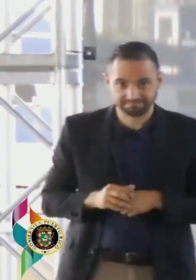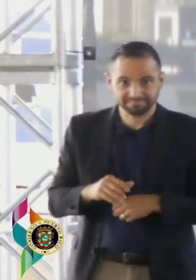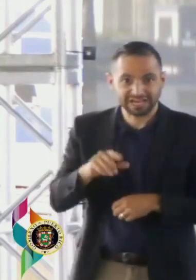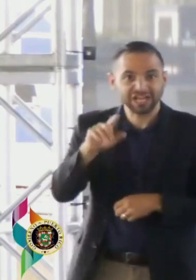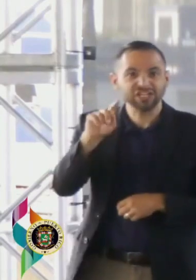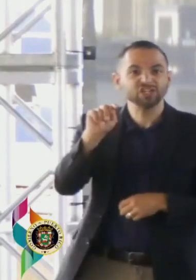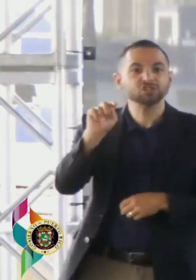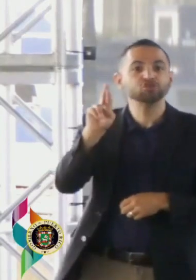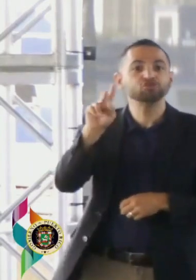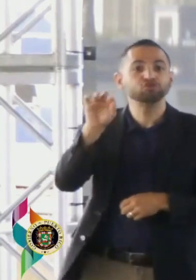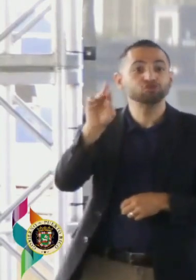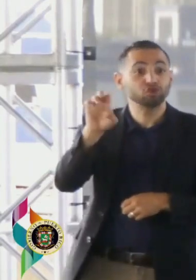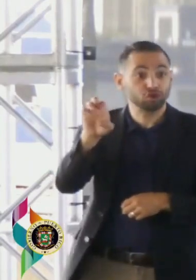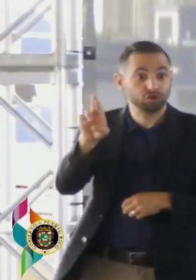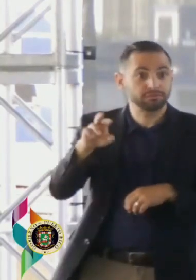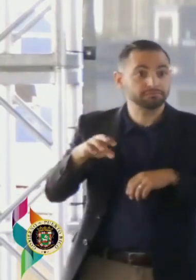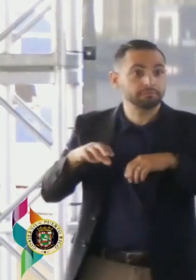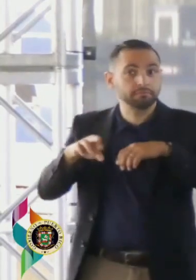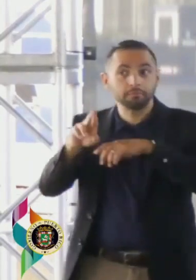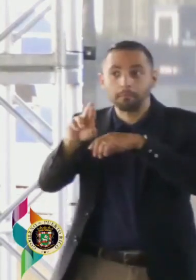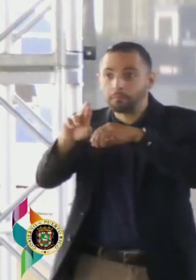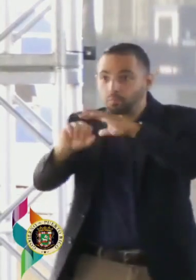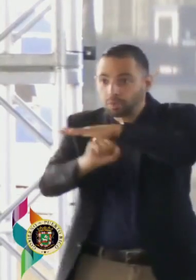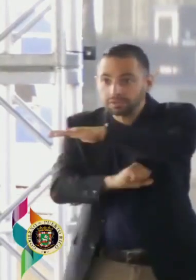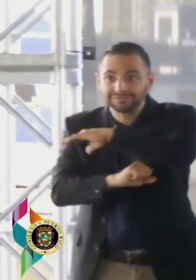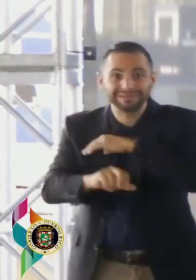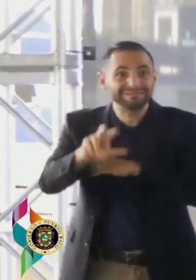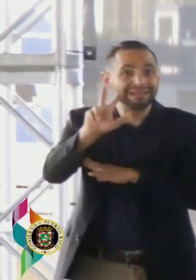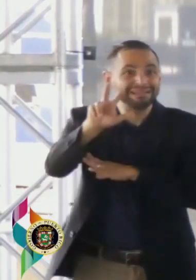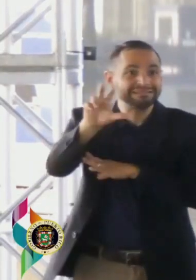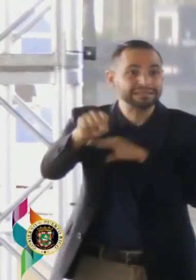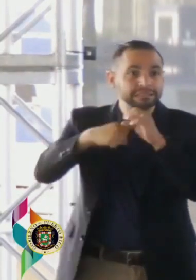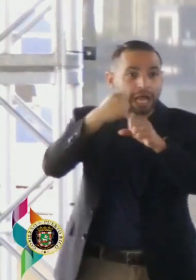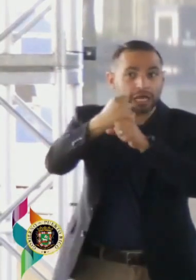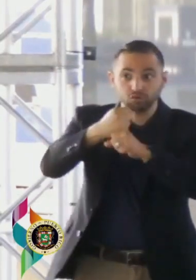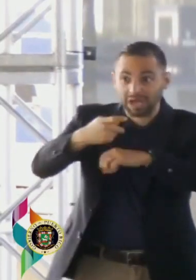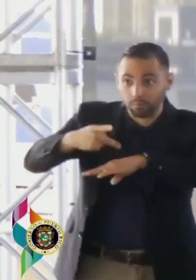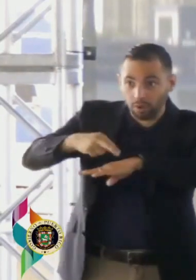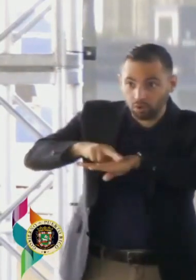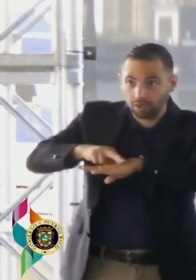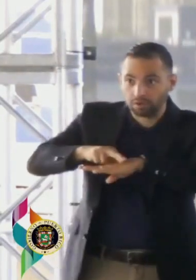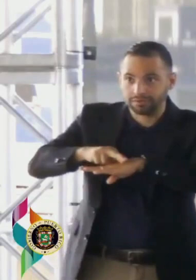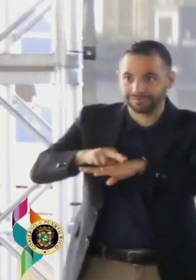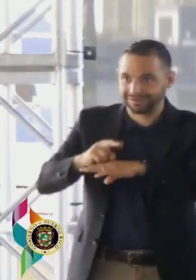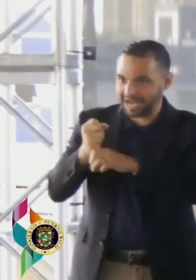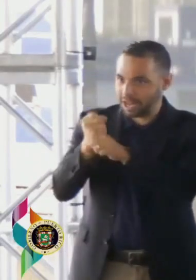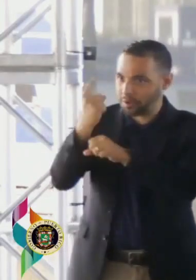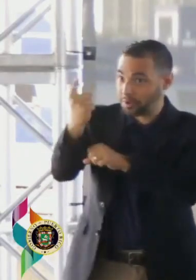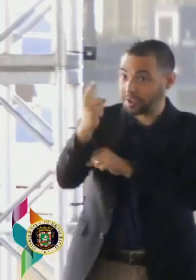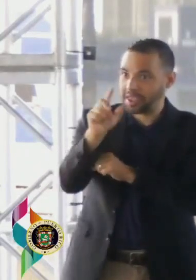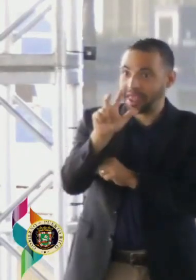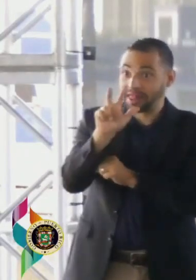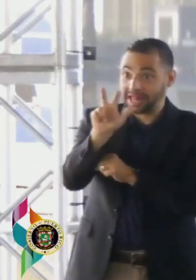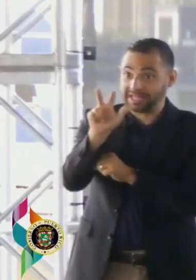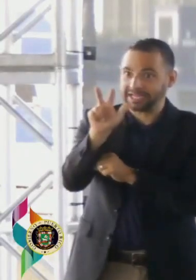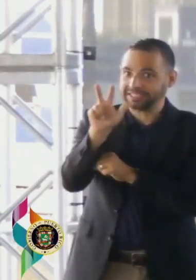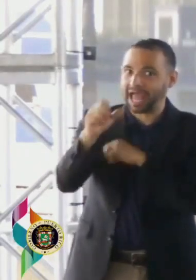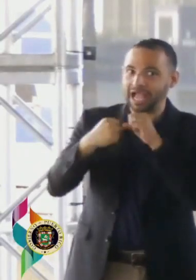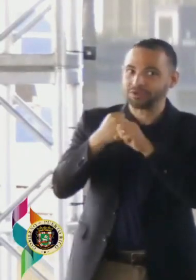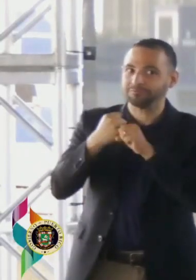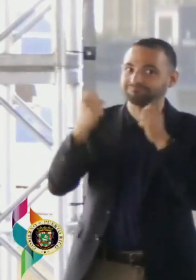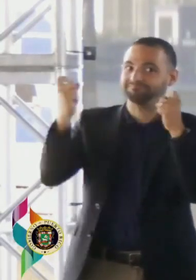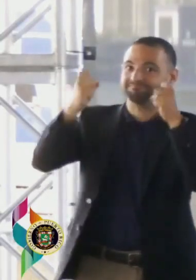de minutos aquí Así que trailer lleva 33 años en Puerto Rico el año que viene cumplimos nuestro aniversario de 33